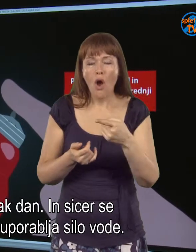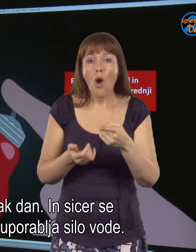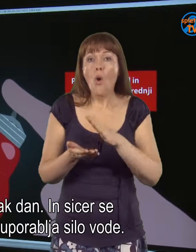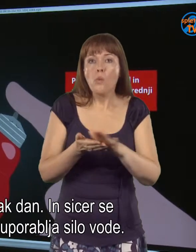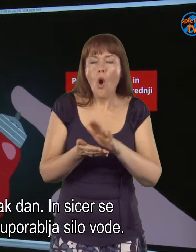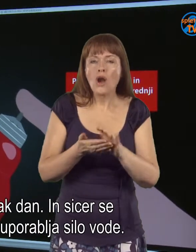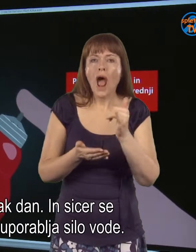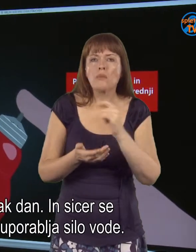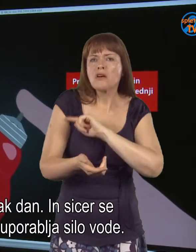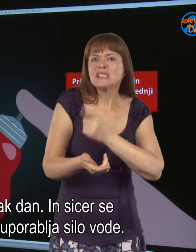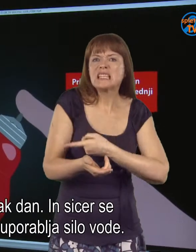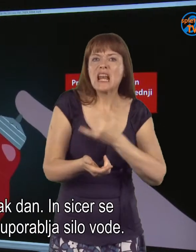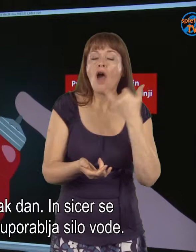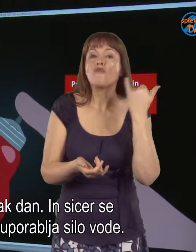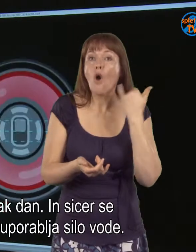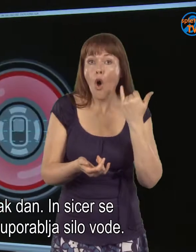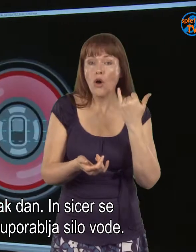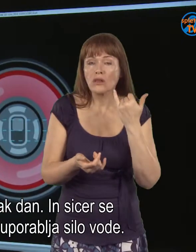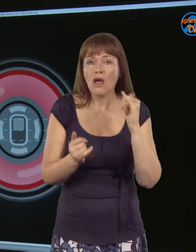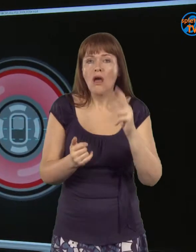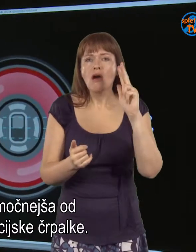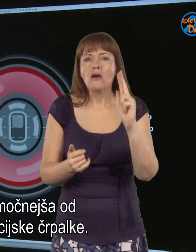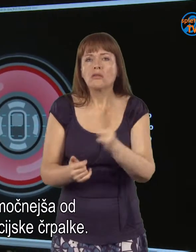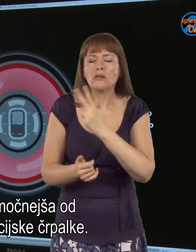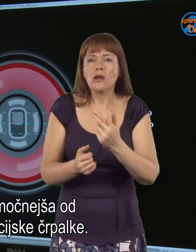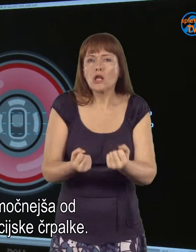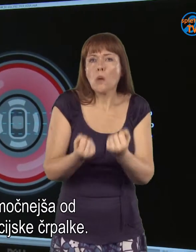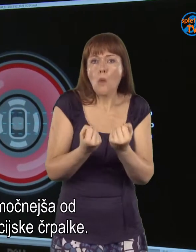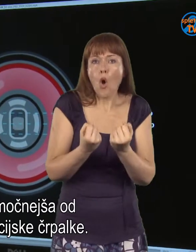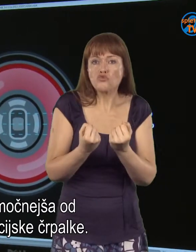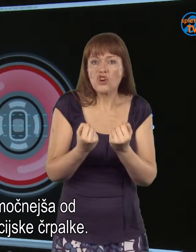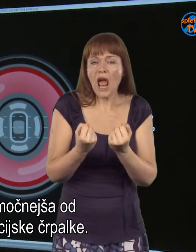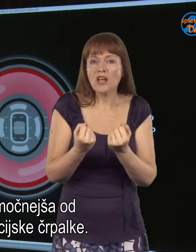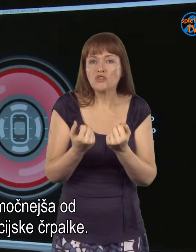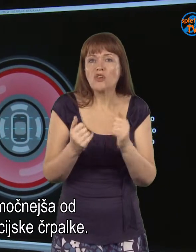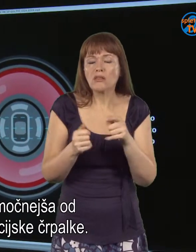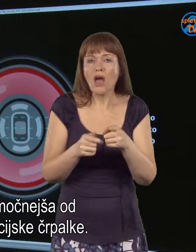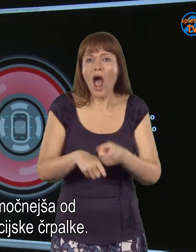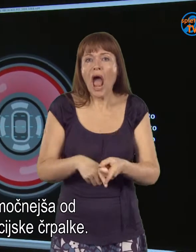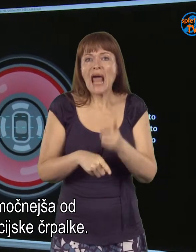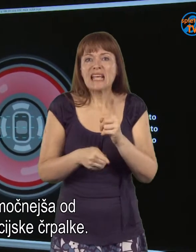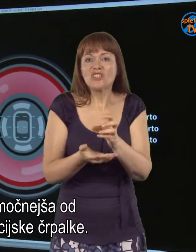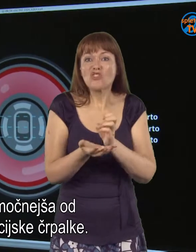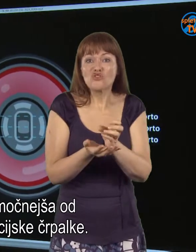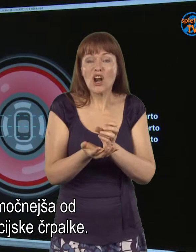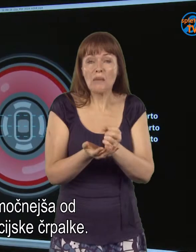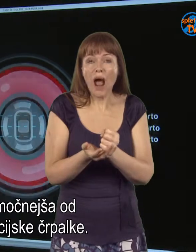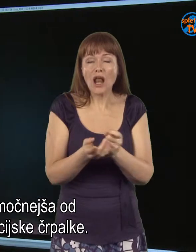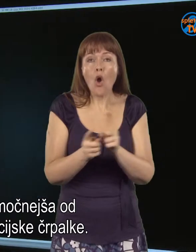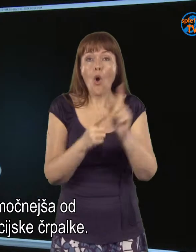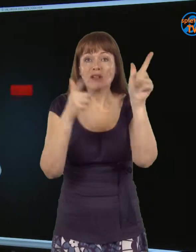vodo. Ker uporablja silo vode, je trikrat močnejša